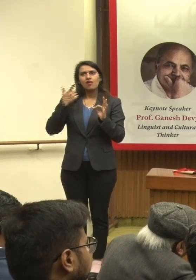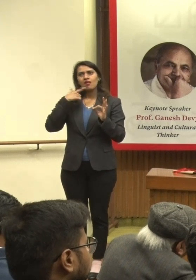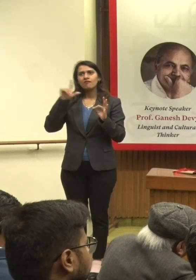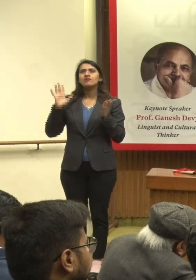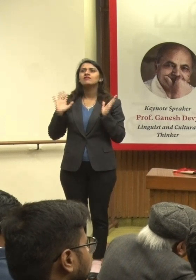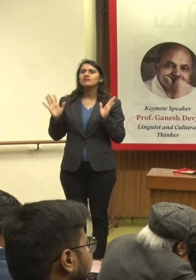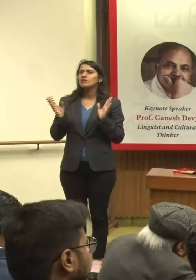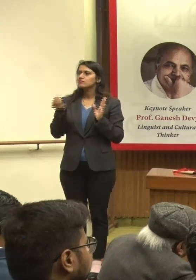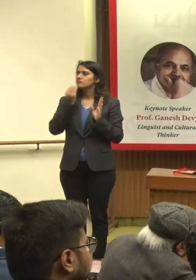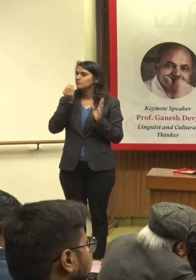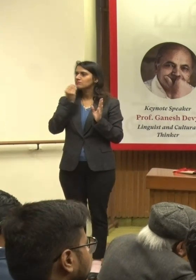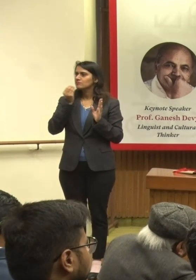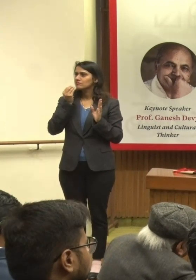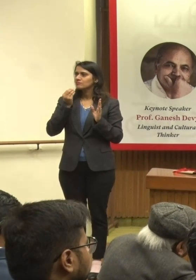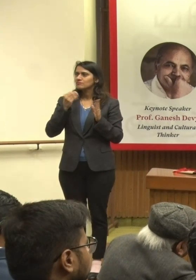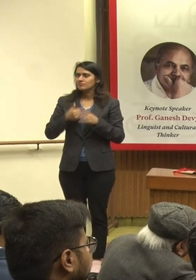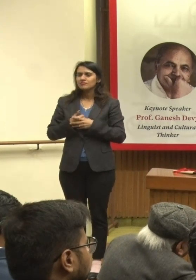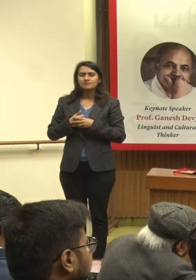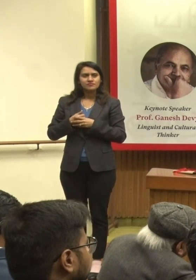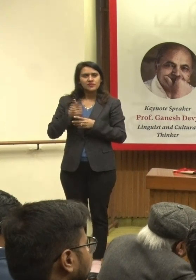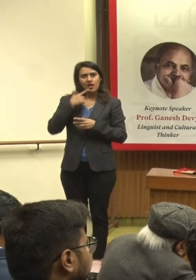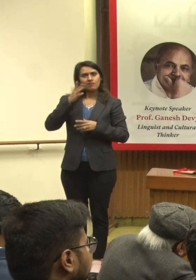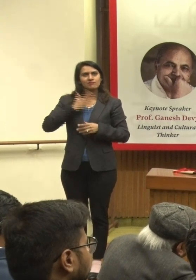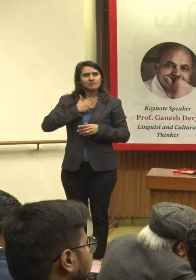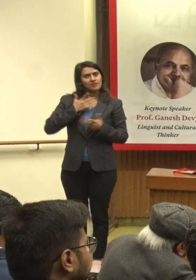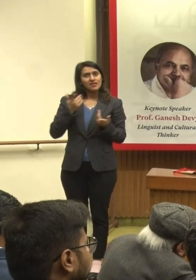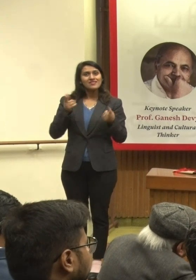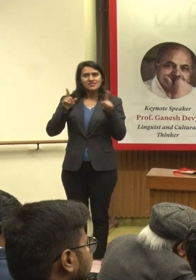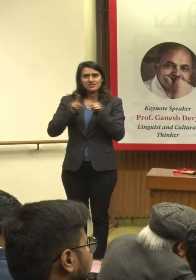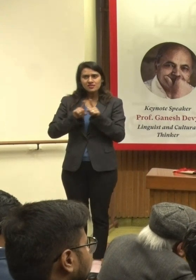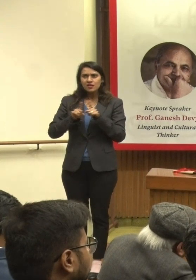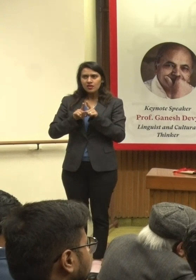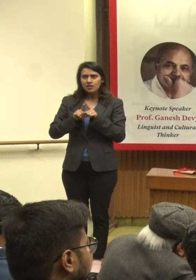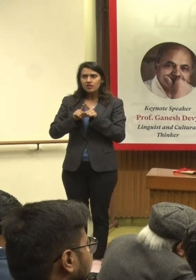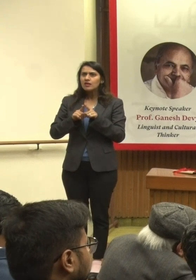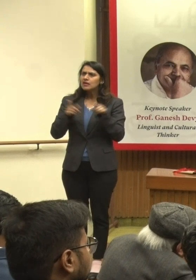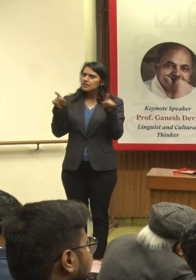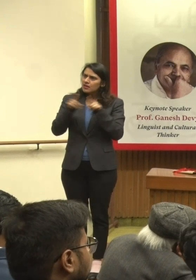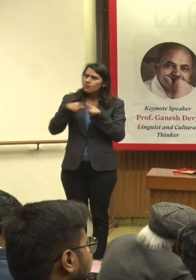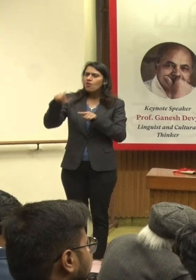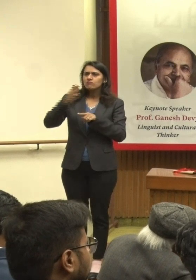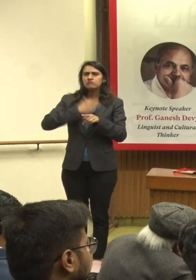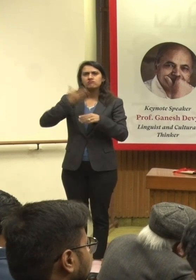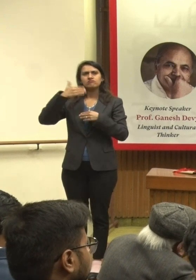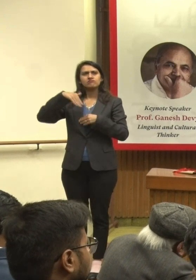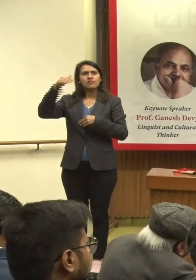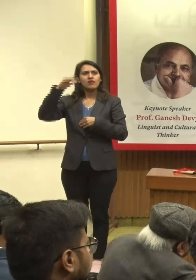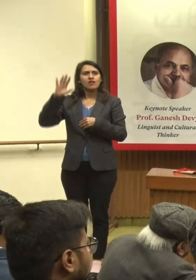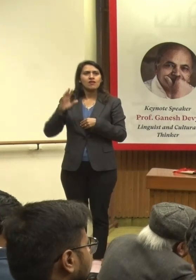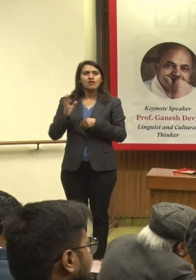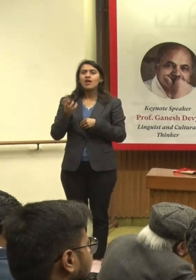अमृत हमें चिरंतन बनाते। लेकिन इसी स्थिति में हम चिरंतन बने तो ये